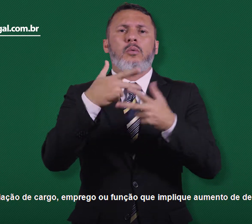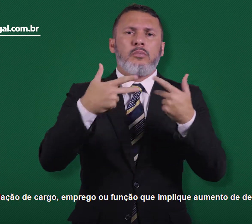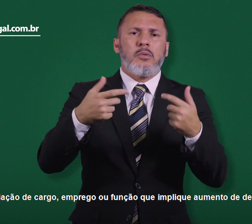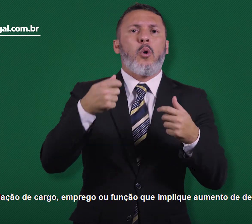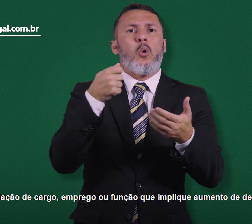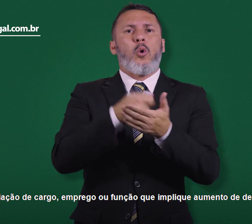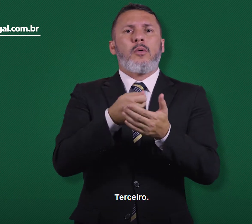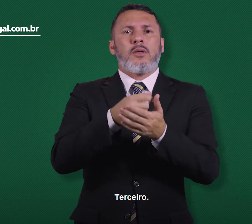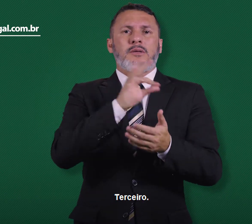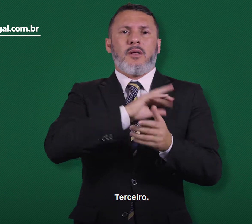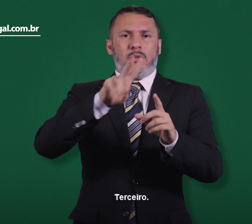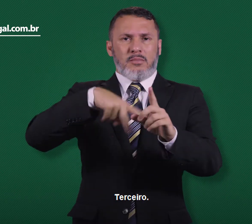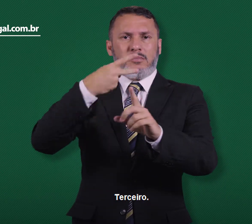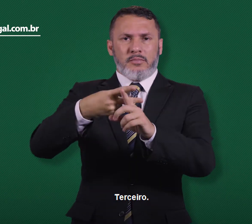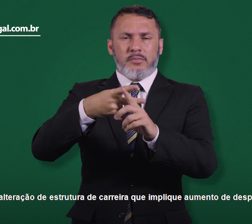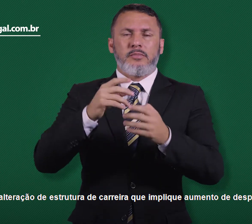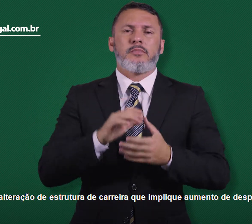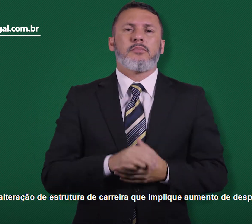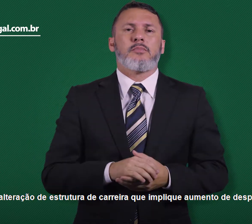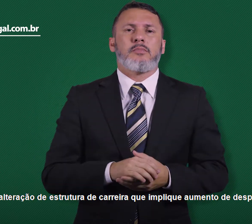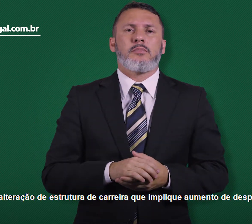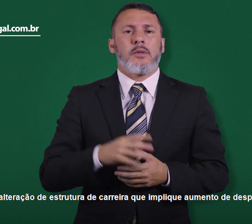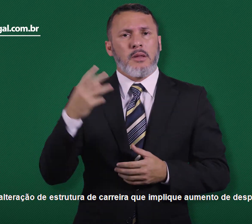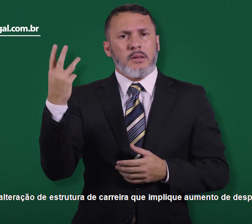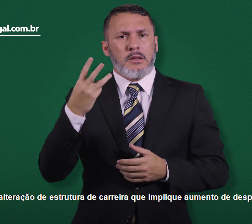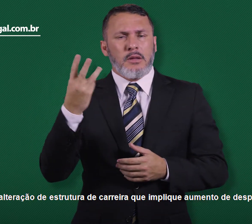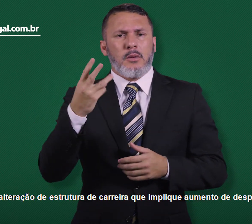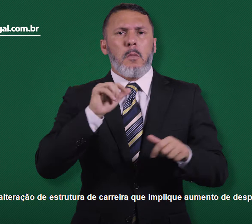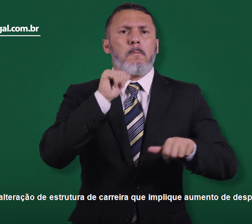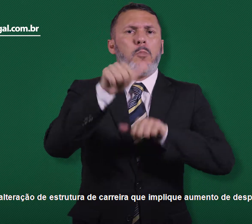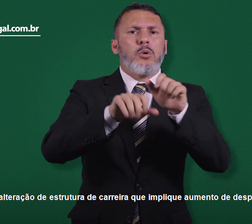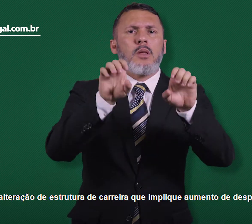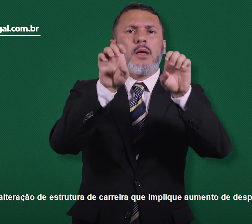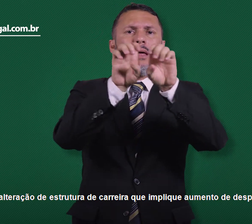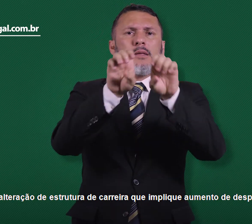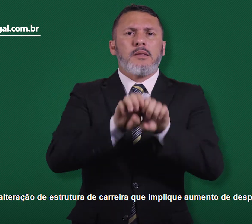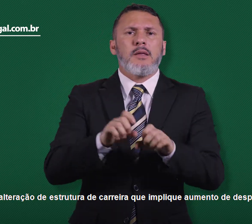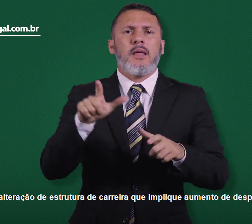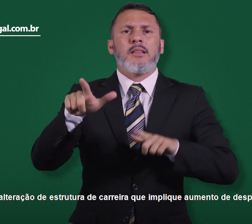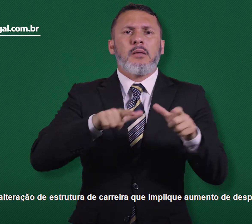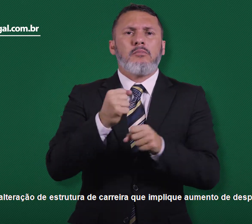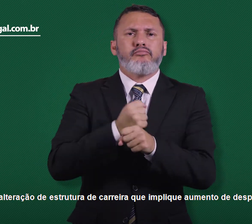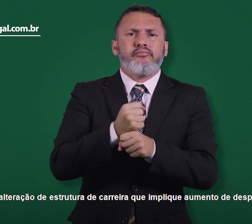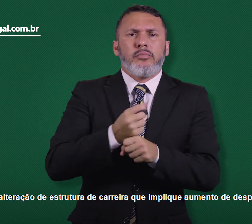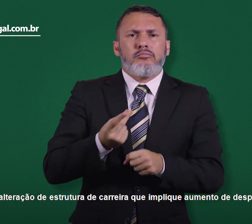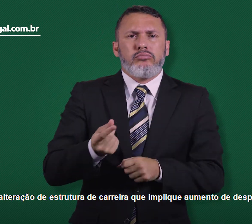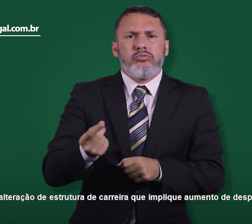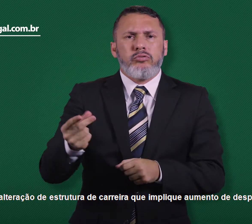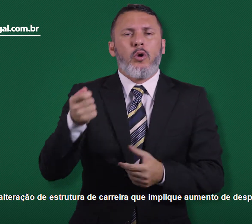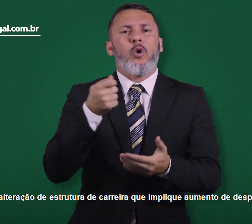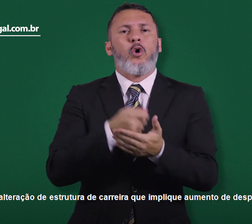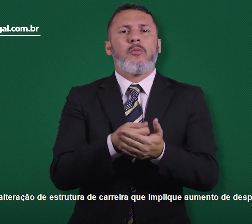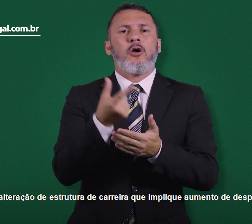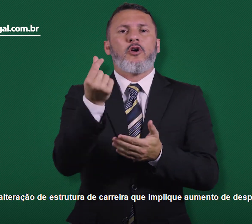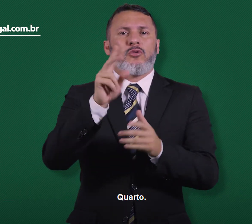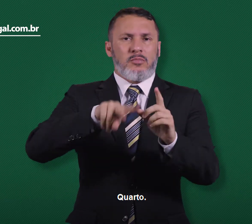despesa. Terceiro, alteração de estrutura de carreira que implique aumento de despesas.